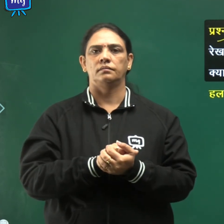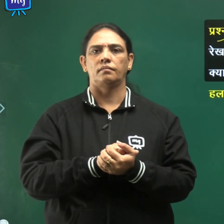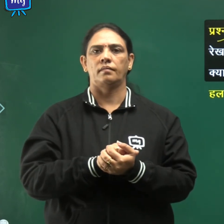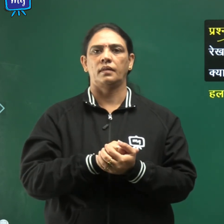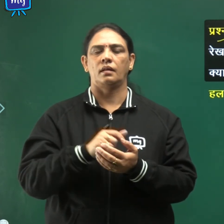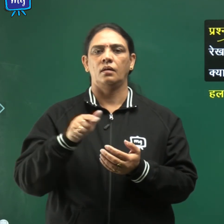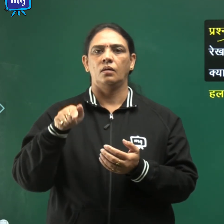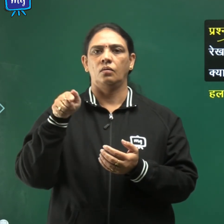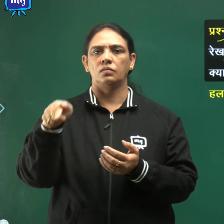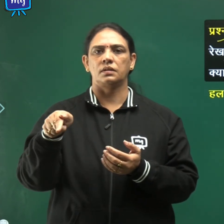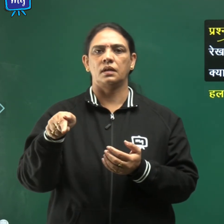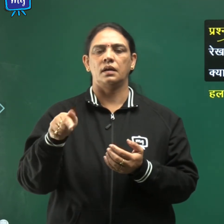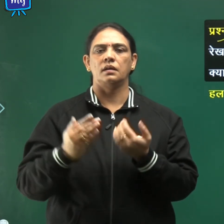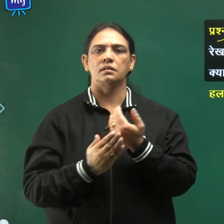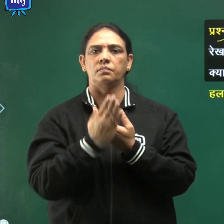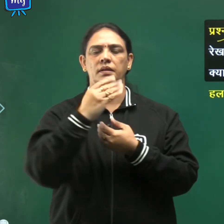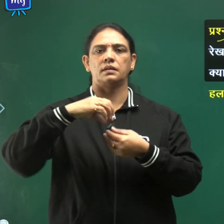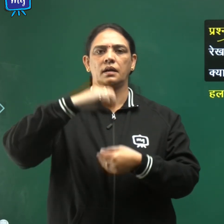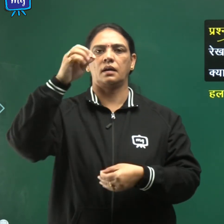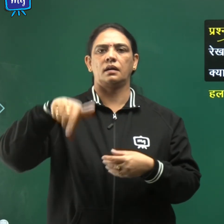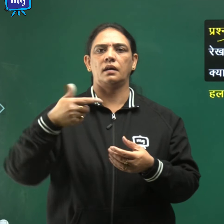उसकी स्पर्श रेखा के